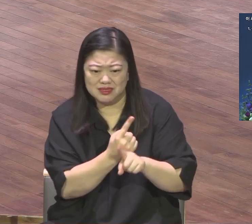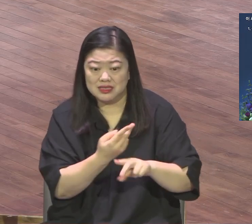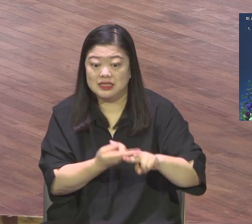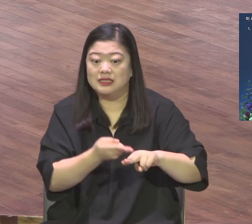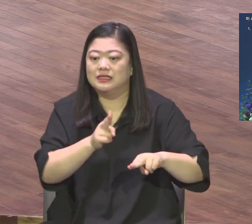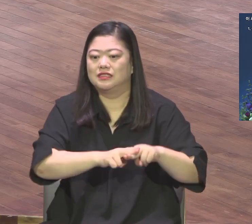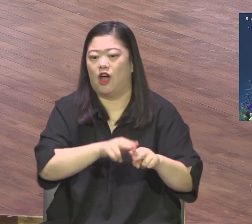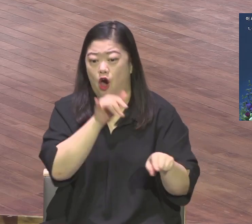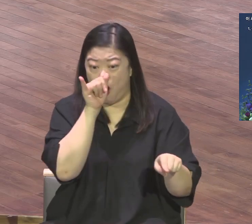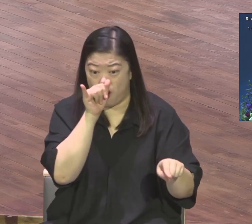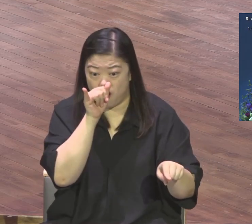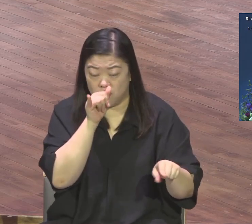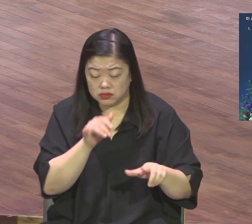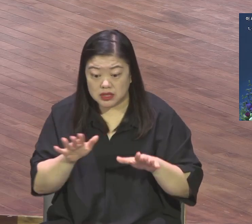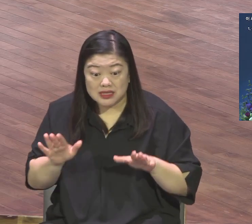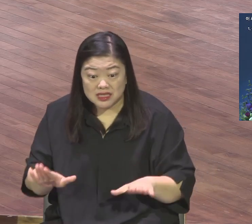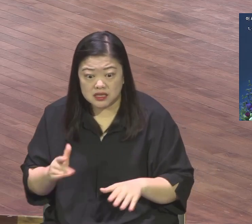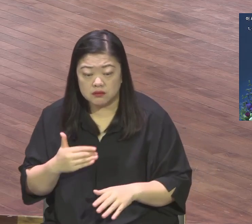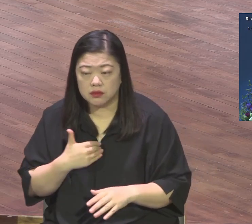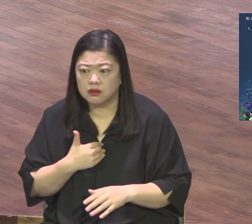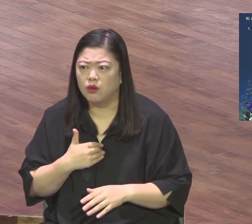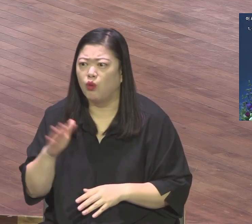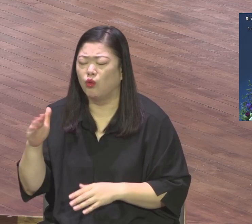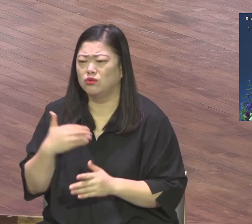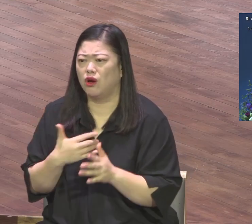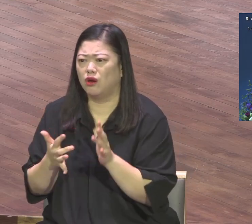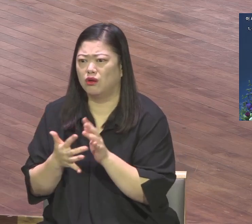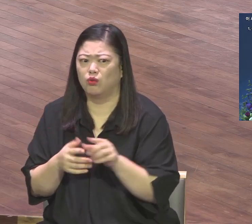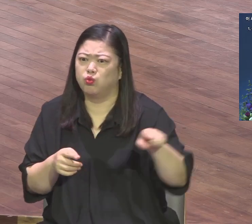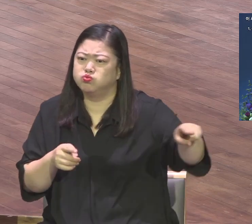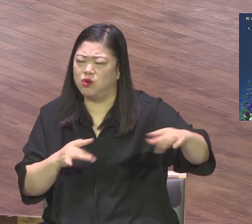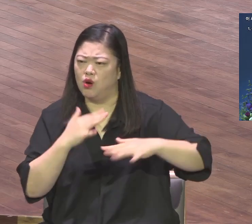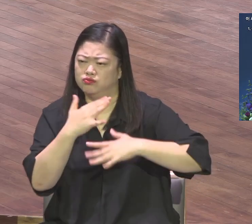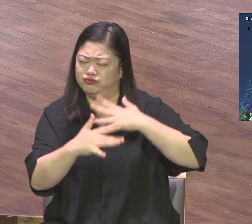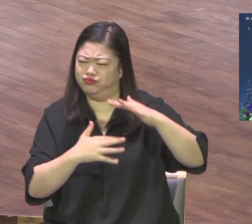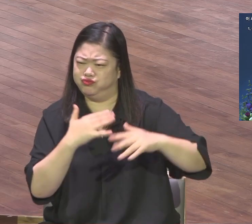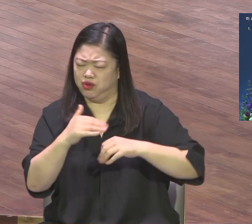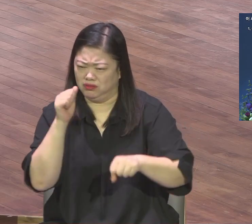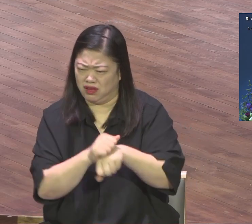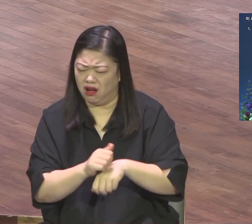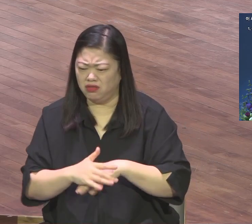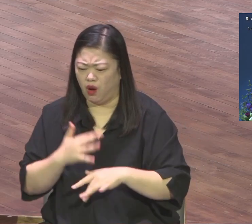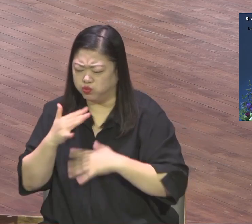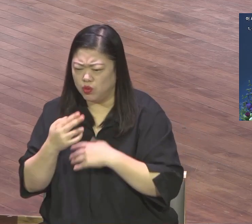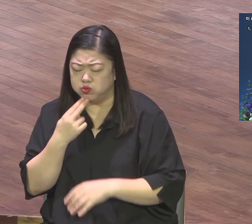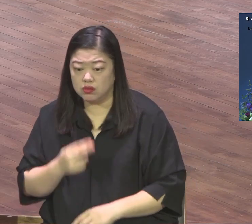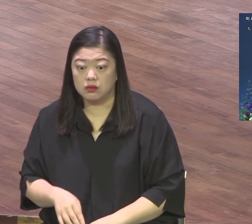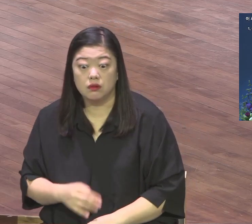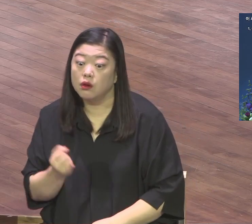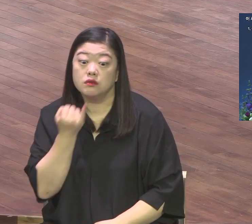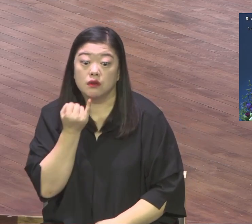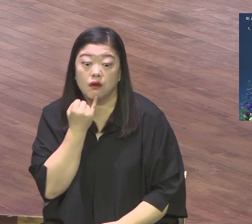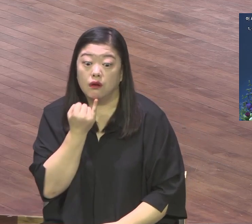뜨거워야 된다. 그렇게 안 해도 돼요. 뭐 그럴 수도 있지만 안 해도 돼요. 그거 다 하나 해봤어요.